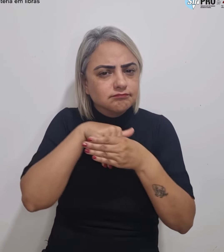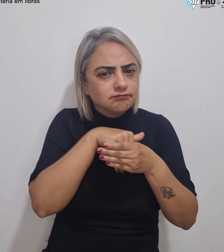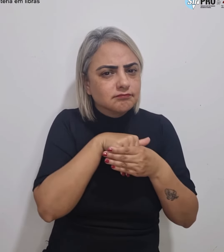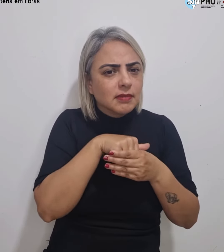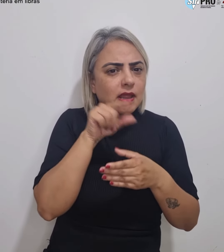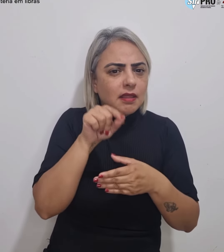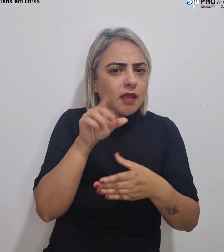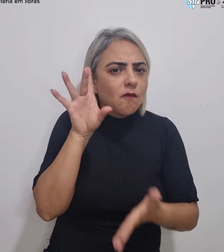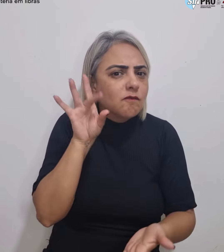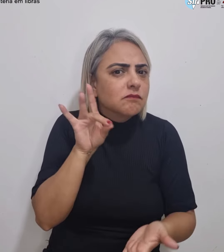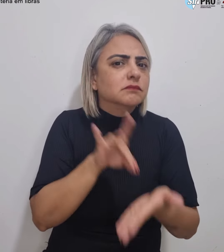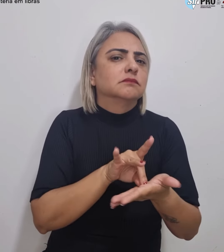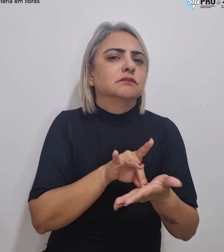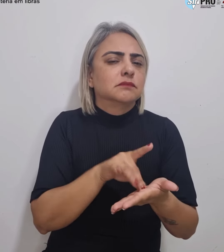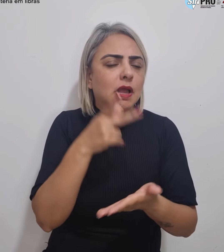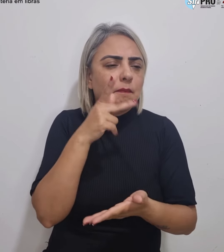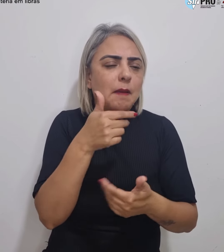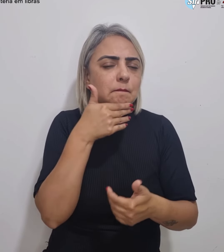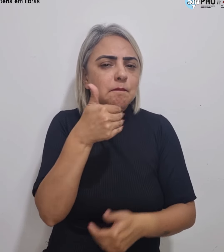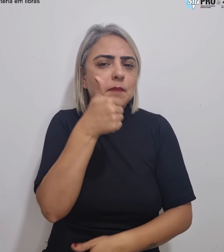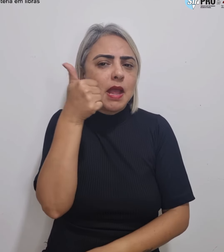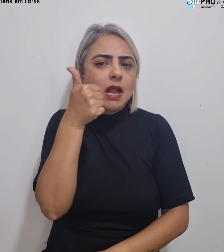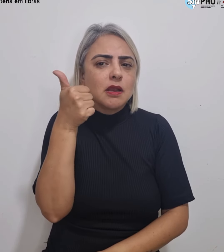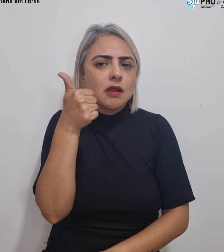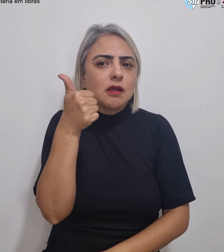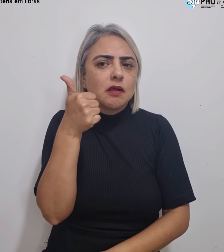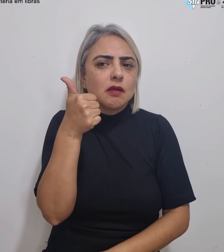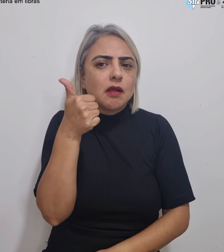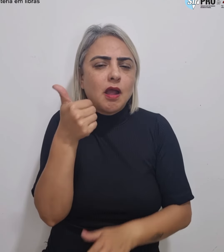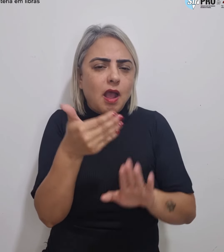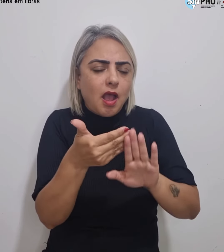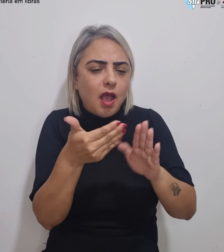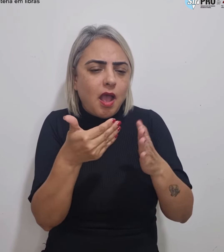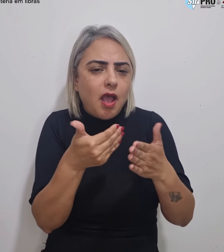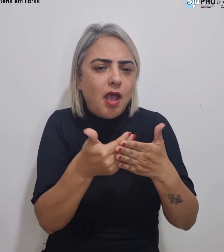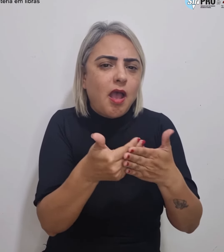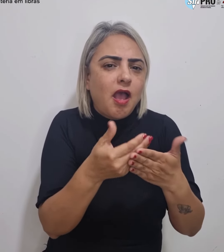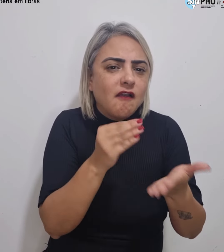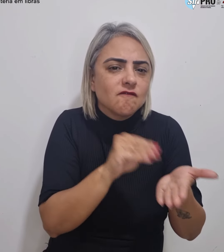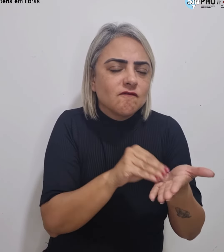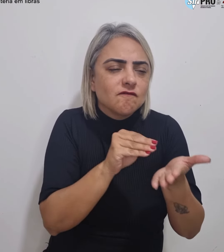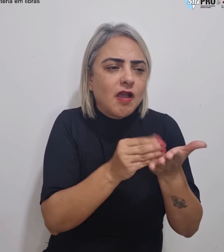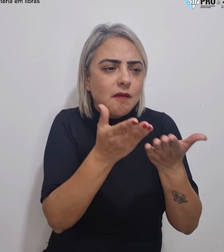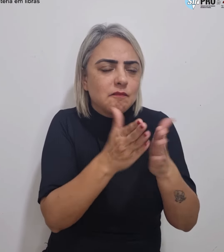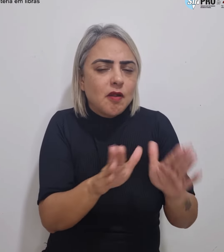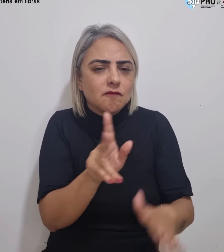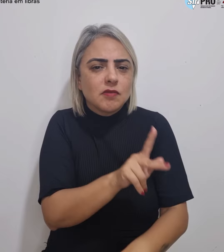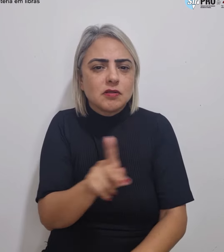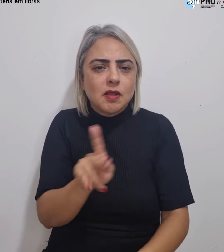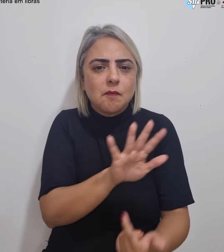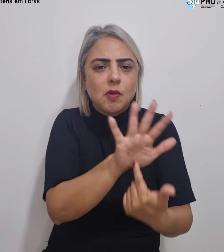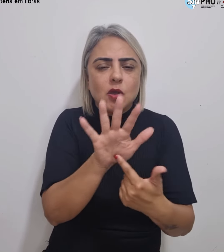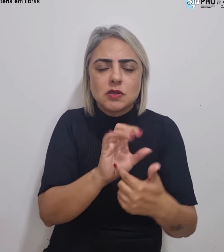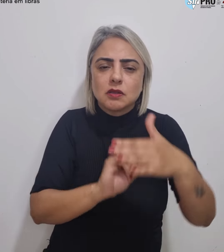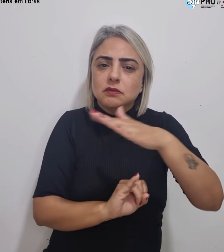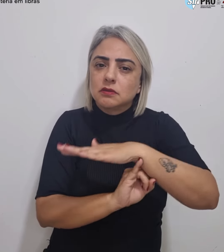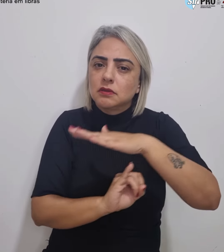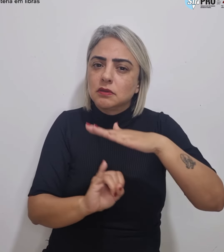determinantes para viabilizar o recuo do apagão de professores apontado pelo Instituto Semesp.